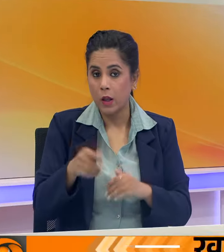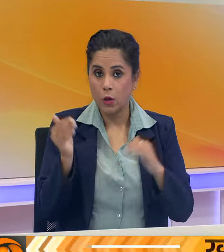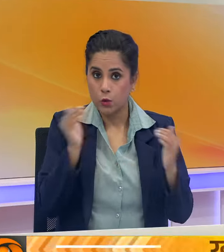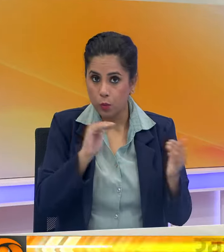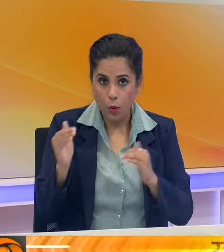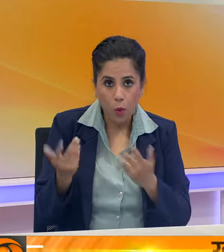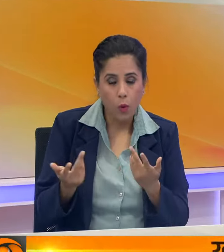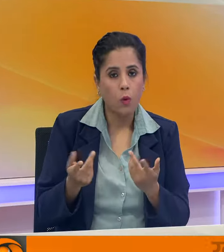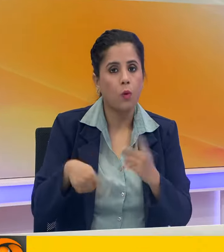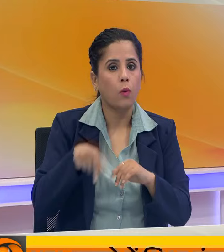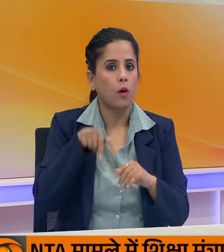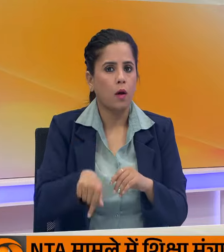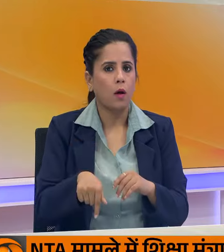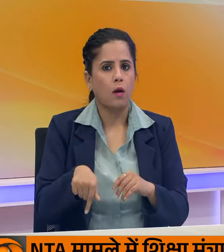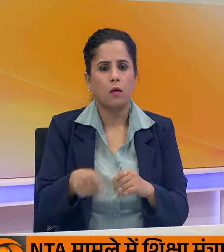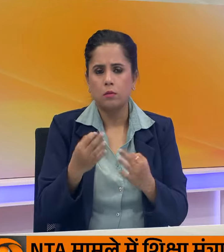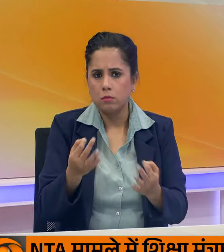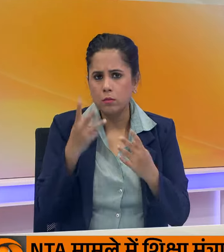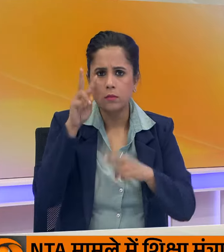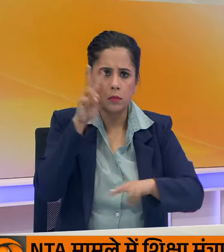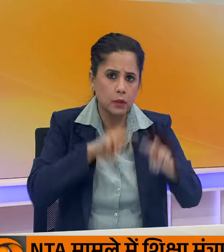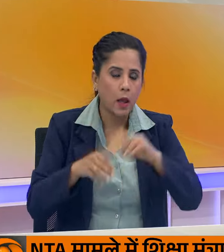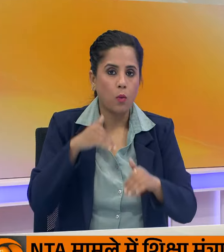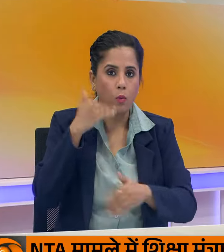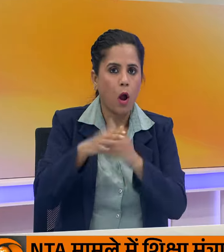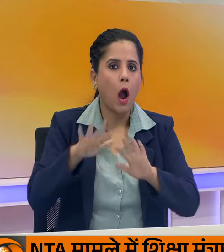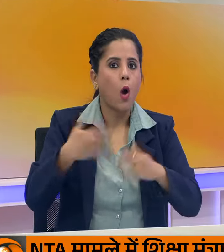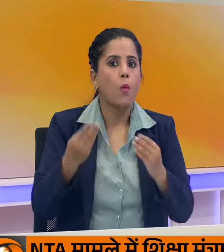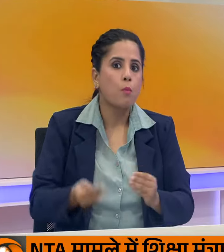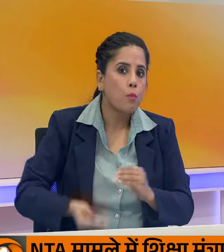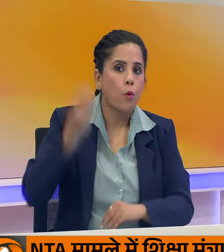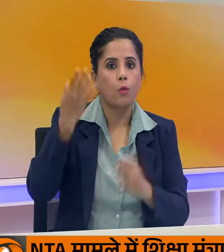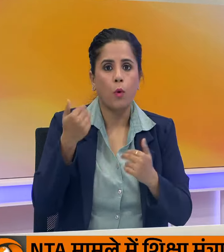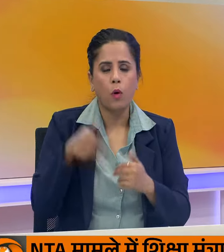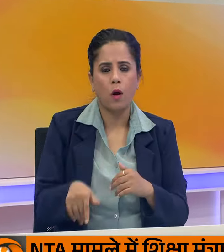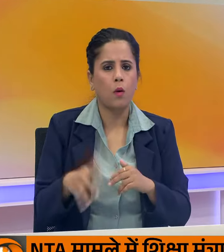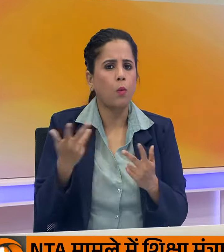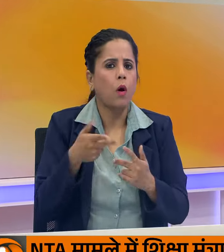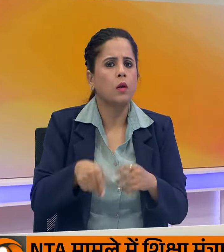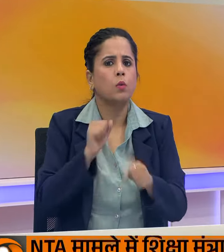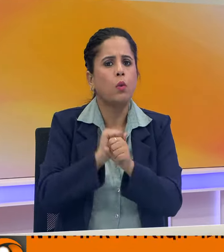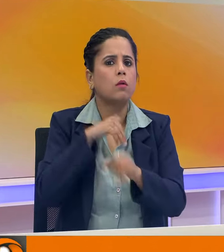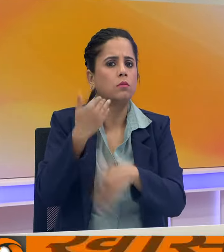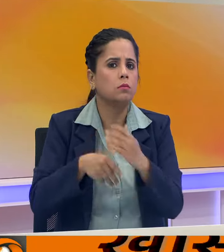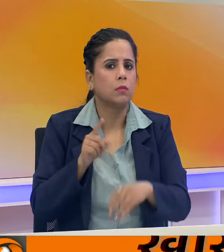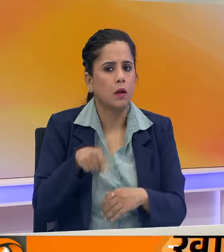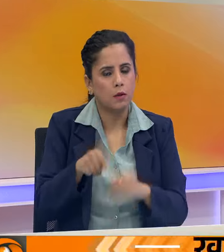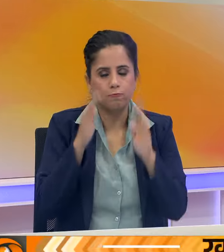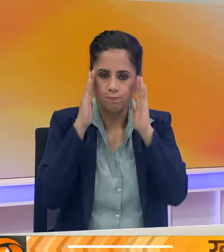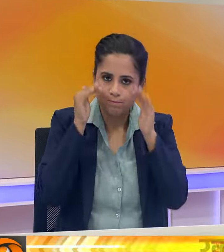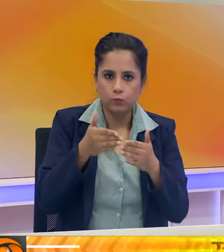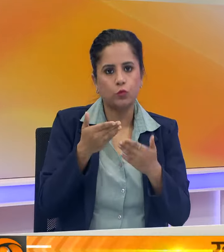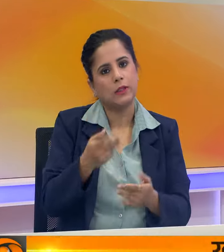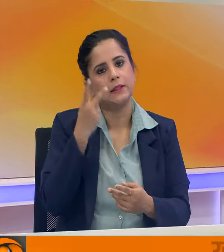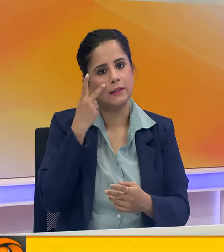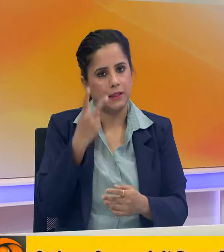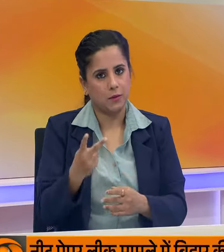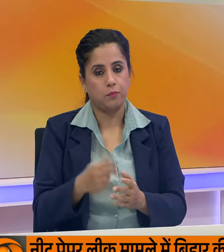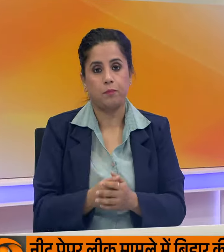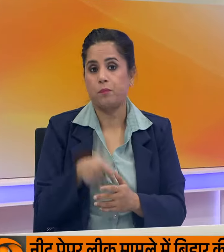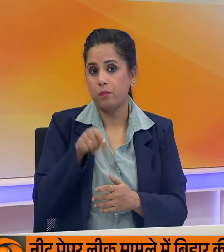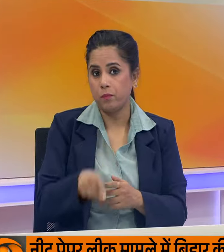सहयोग के व्यापकता को बढ़ाने के लिए किस प्रकार का सहकार्य हो उस पर केंद्रित थे